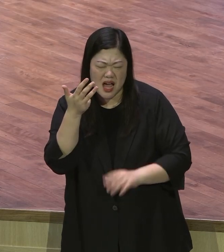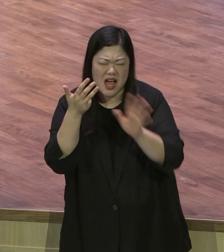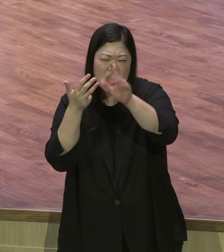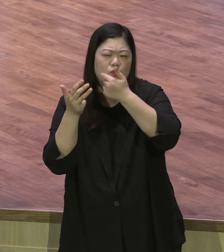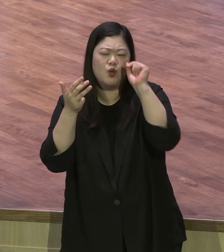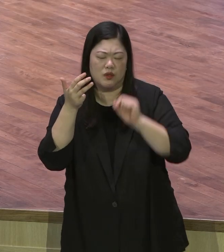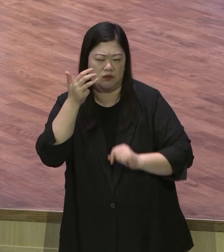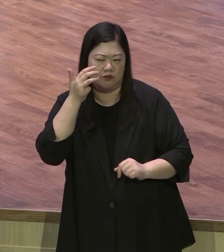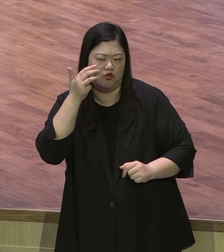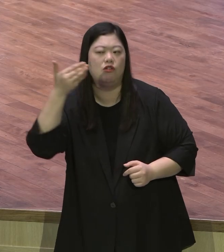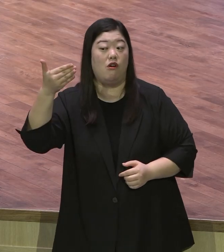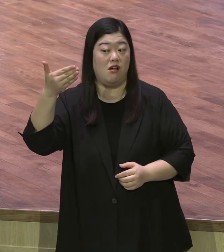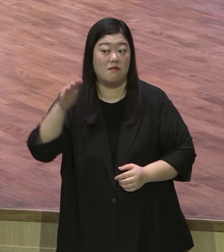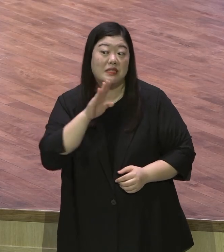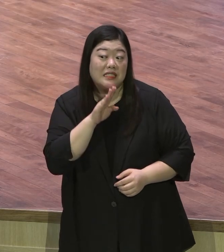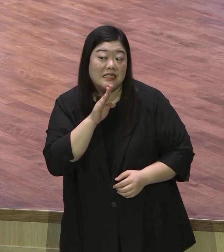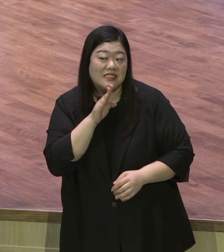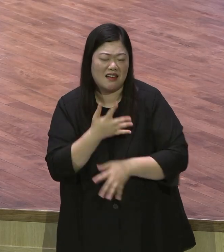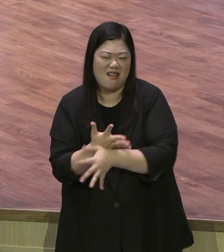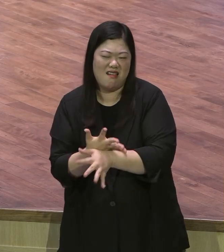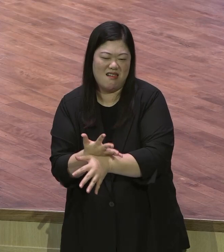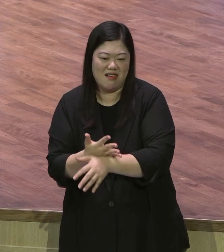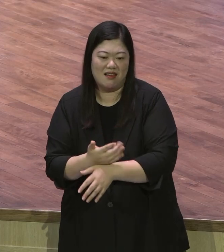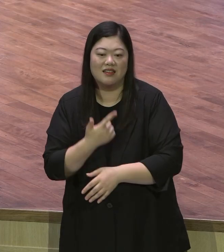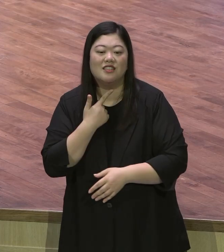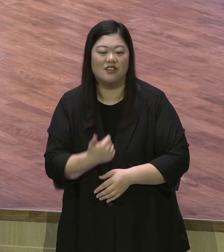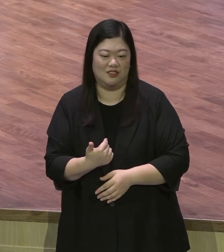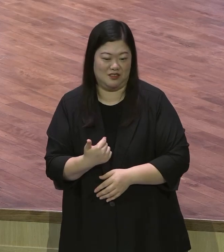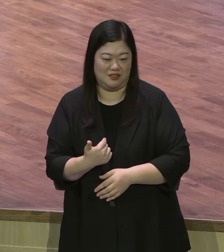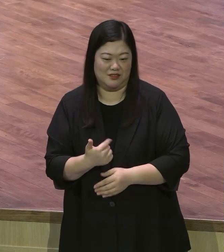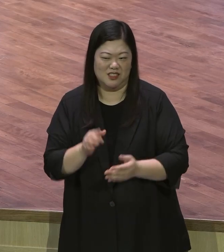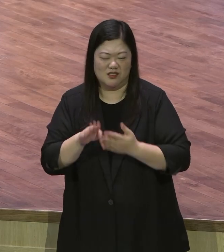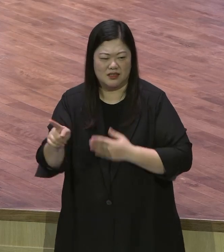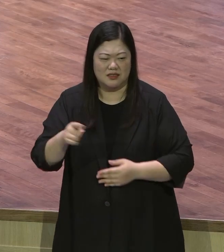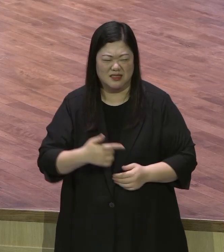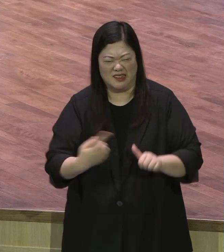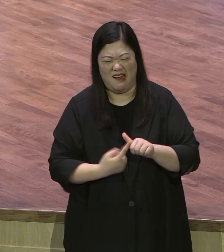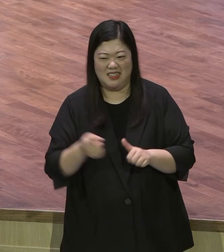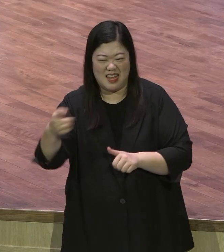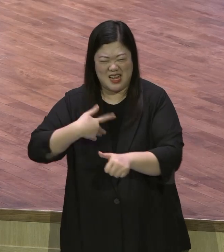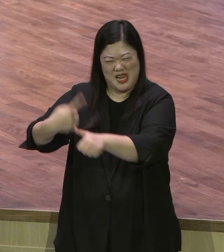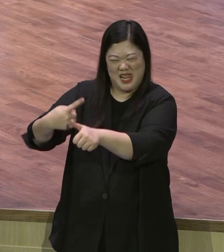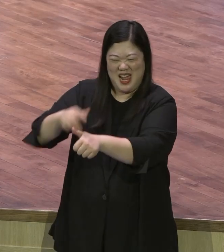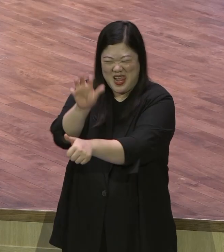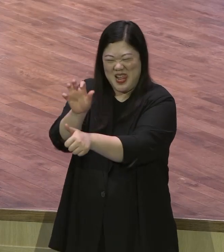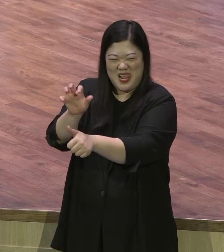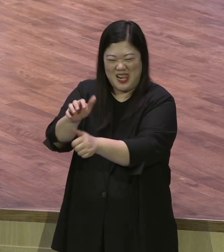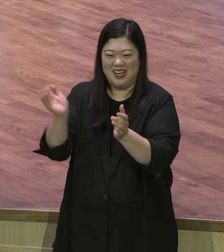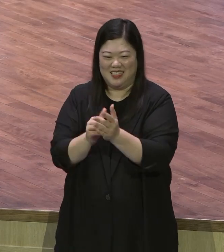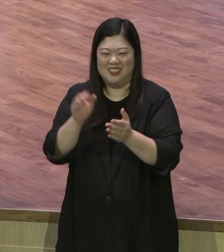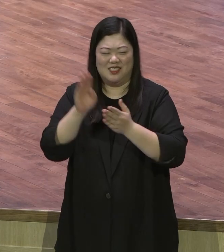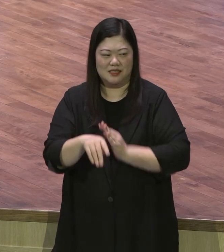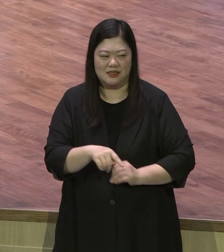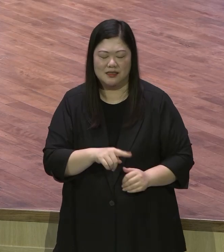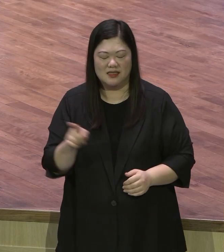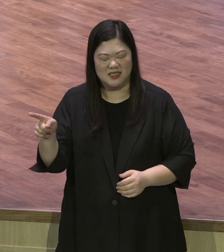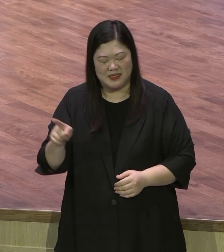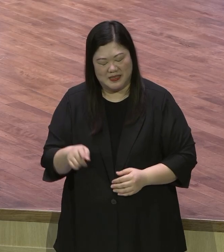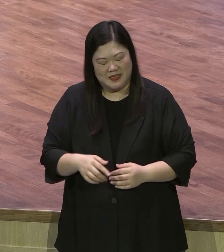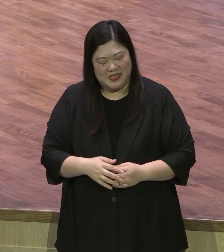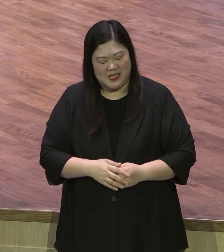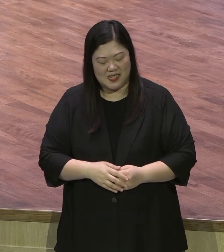이래. 이런 사람들이 갱신을 했어요, 석 달 전에. 갱신 계획을 탁, 야, 지도자가 막 되려면